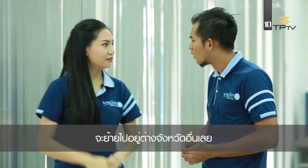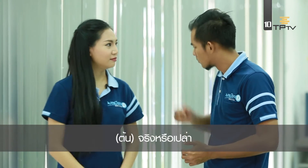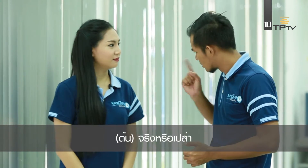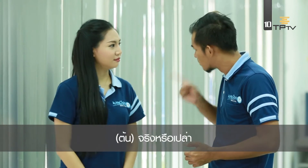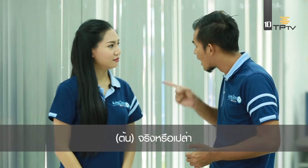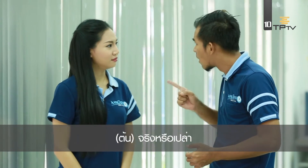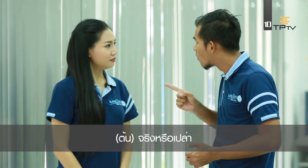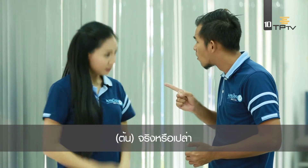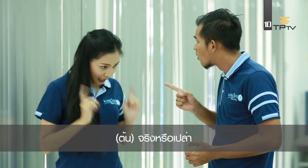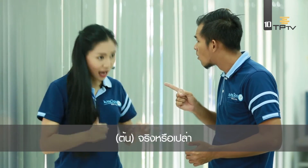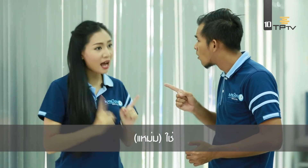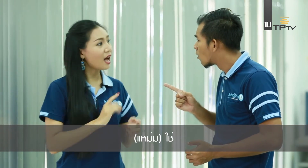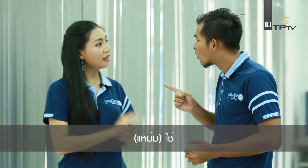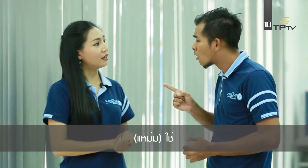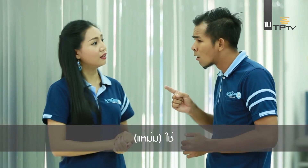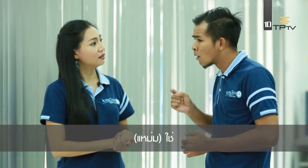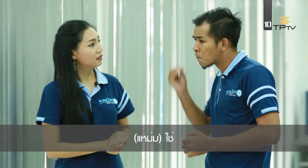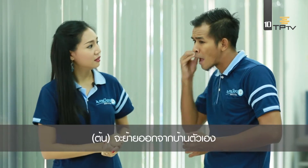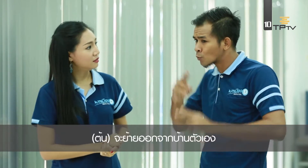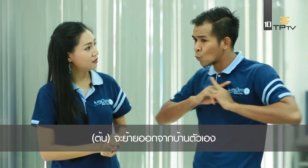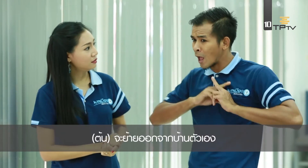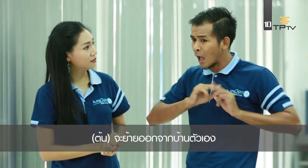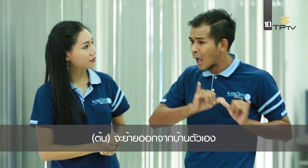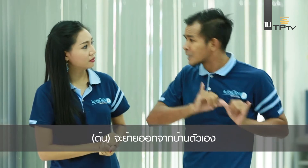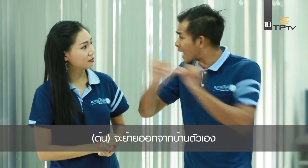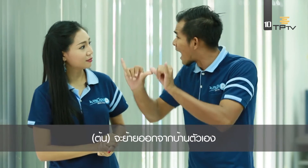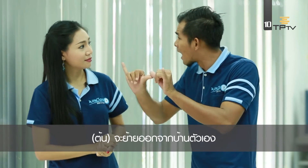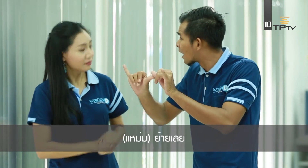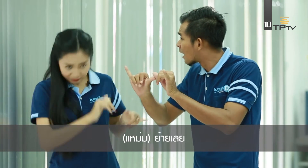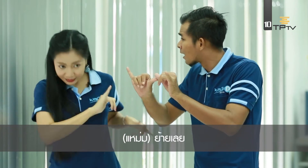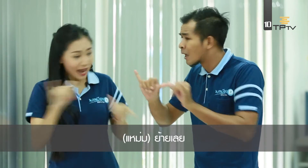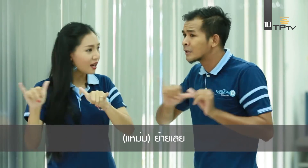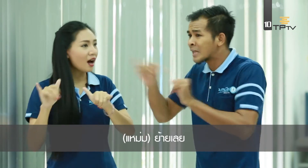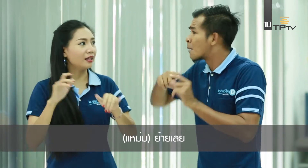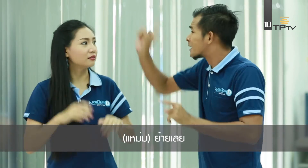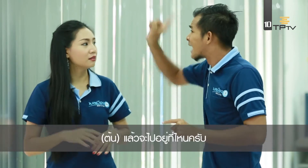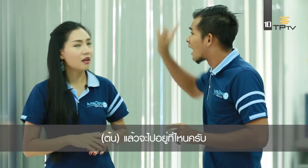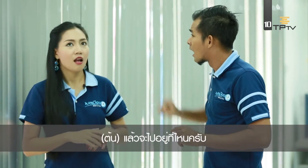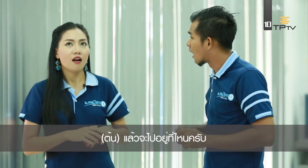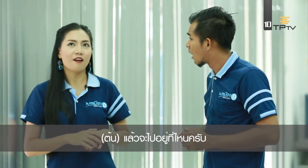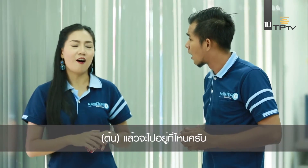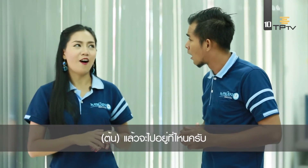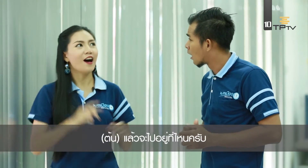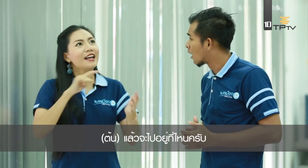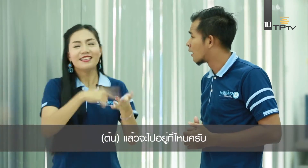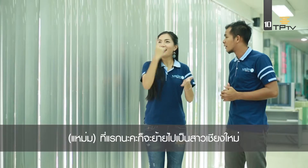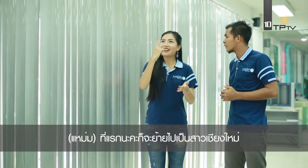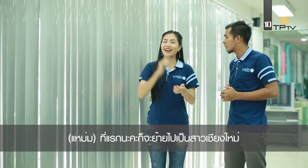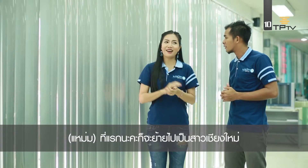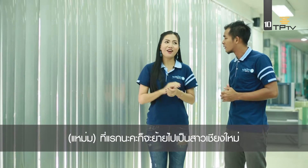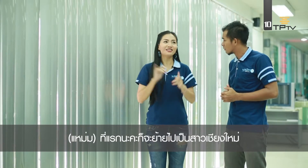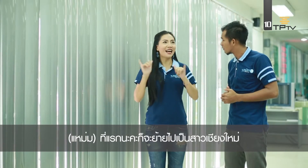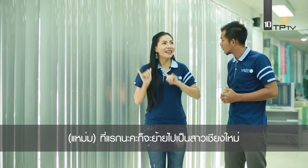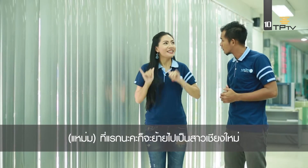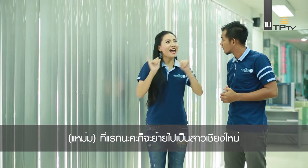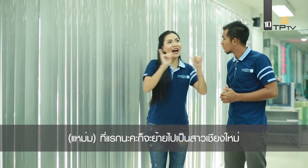ย จริงหรือเปล่า ใช่ จะย้ายออกจากบ้านตัวเอง ย้ายเลย แล้วจะไปอยู่ที่ไหนนะครับ ที่แรกนะ